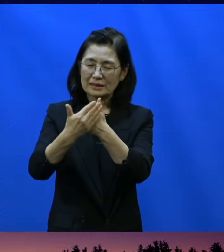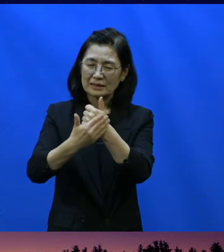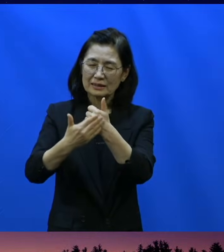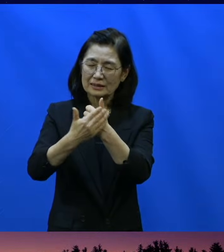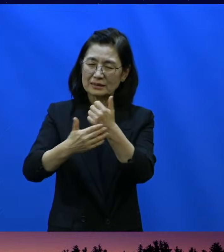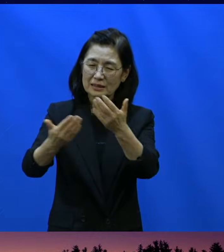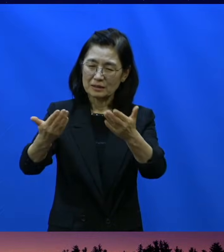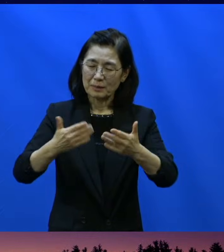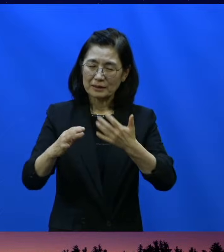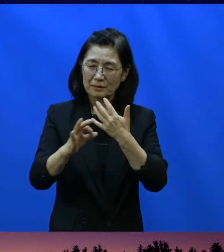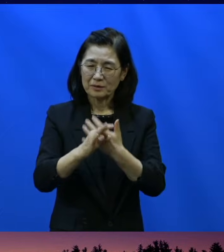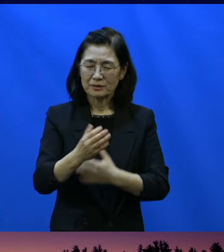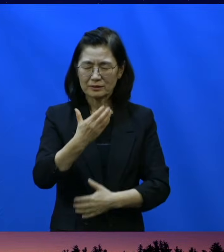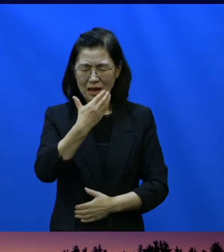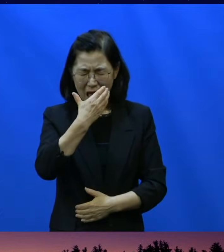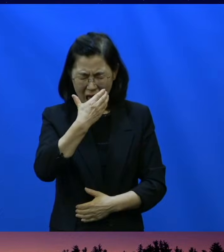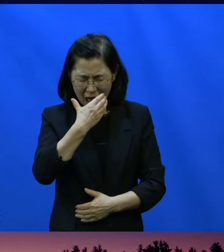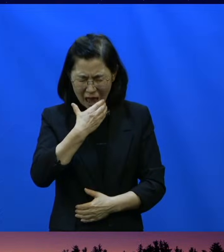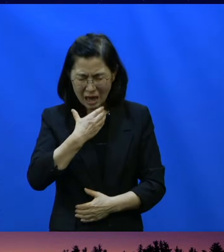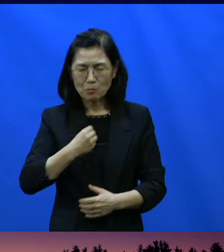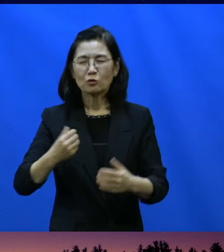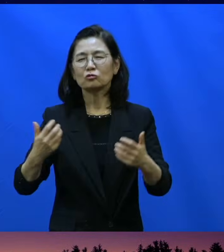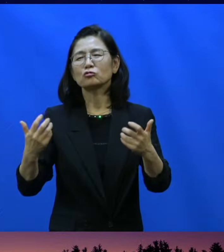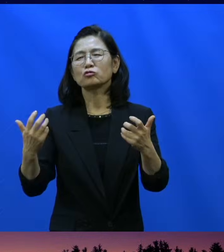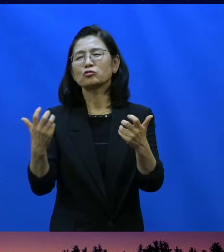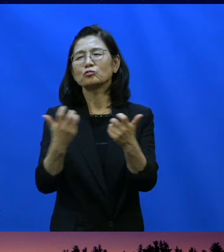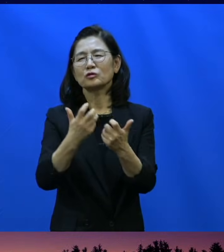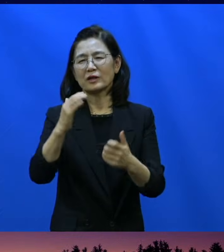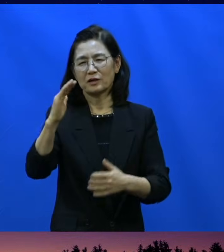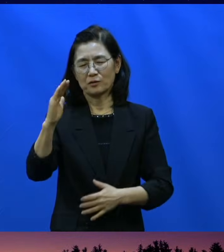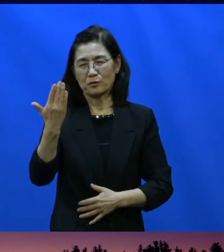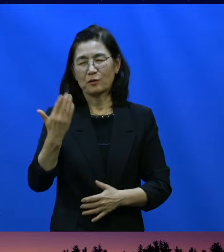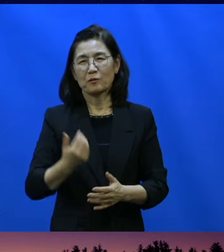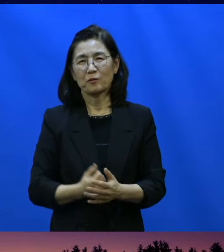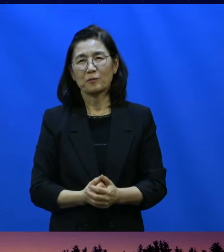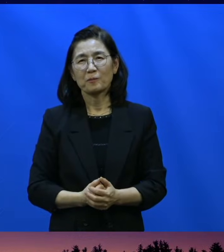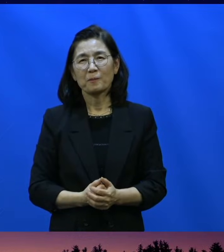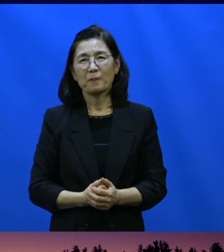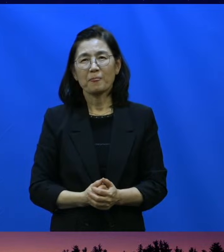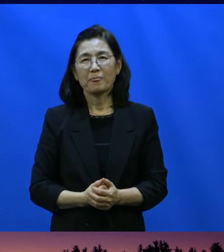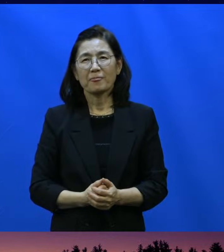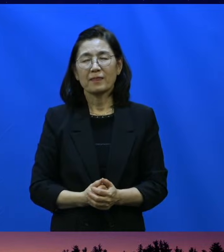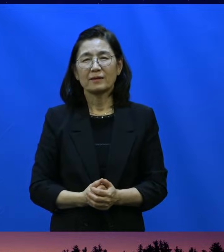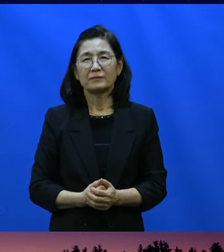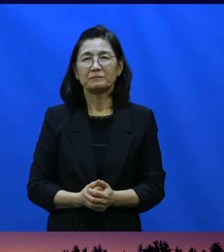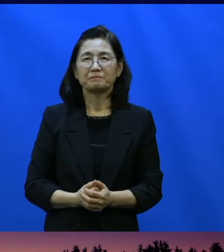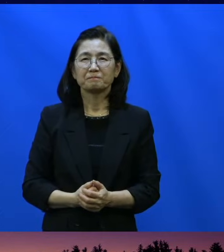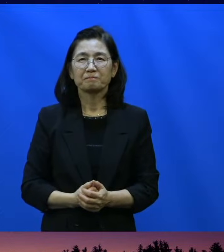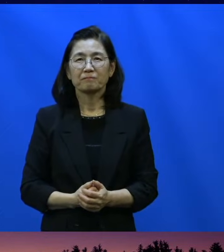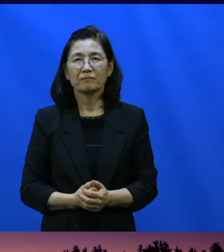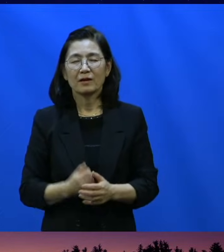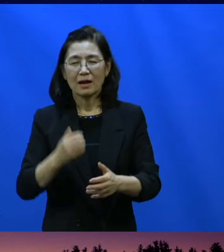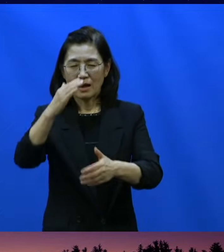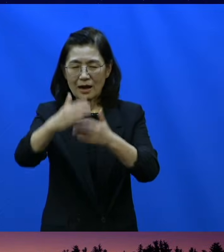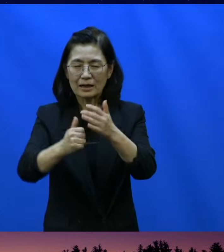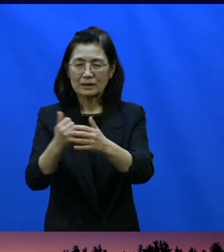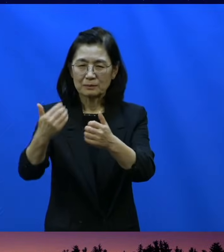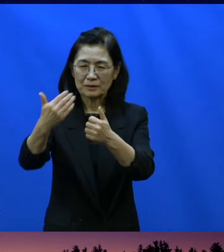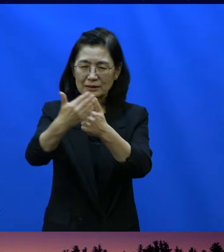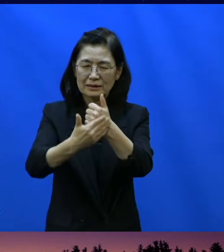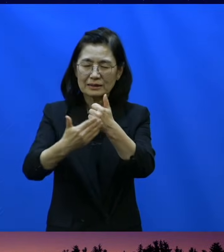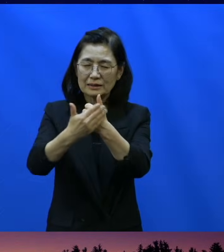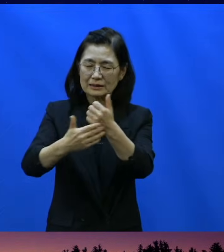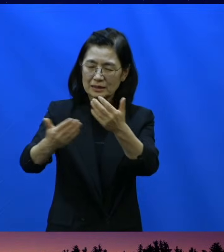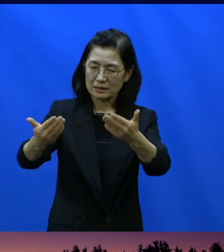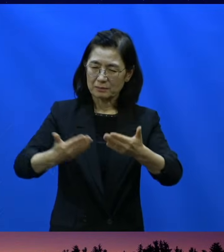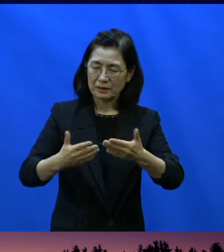행복감이 넘치게 하고, 여러분 그 은혜로 이 한 해를 달려오셨다면 지금 연말에도요 에너지가 넘쳐요. 내년에 뭐 할까